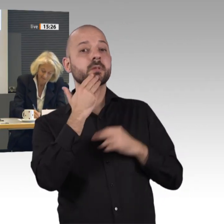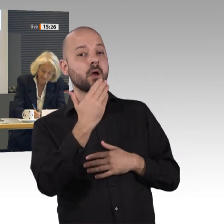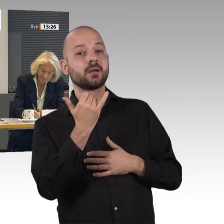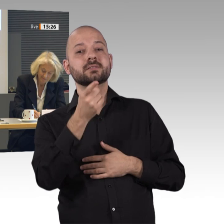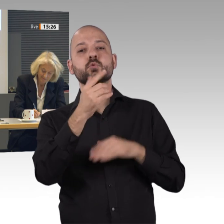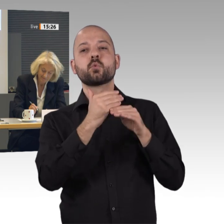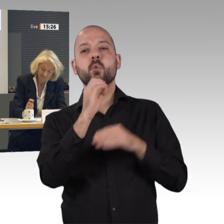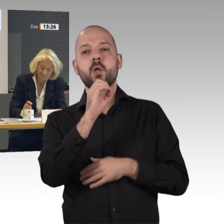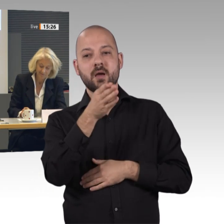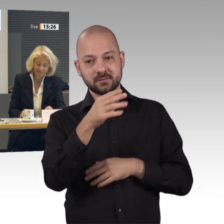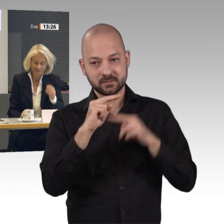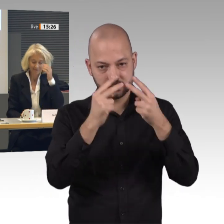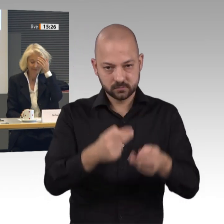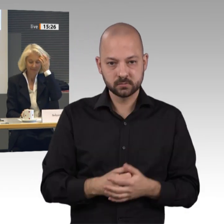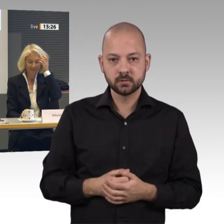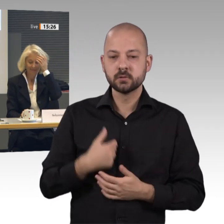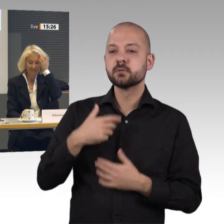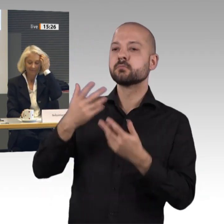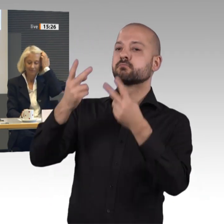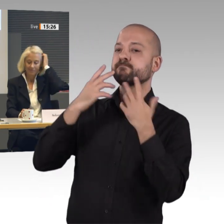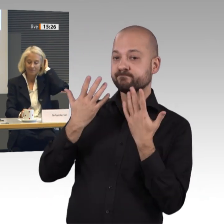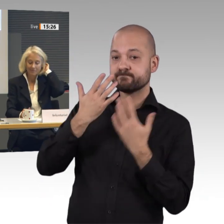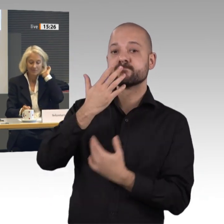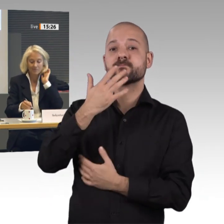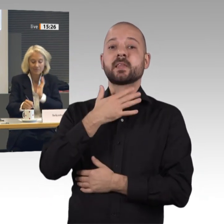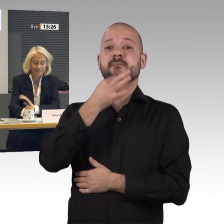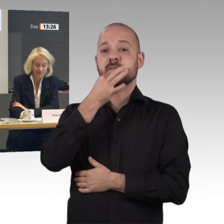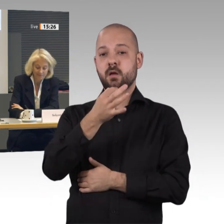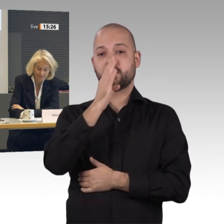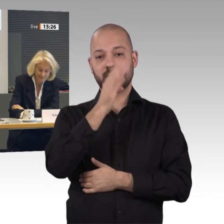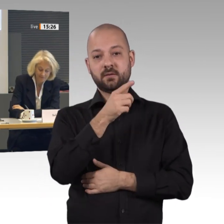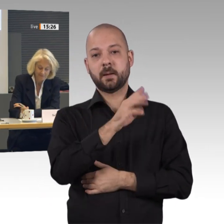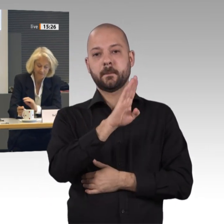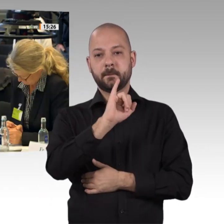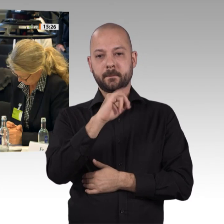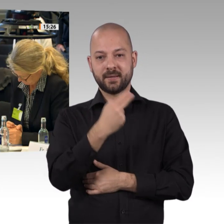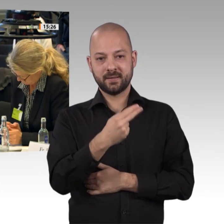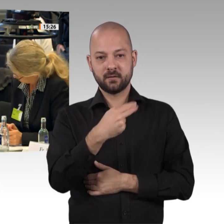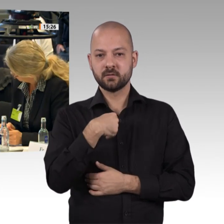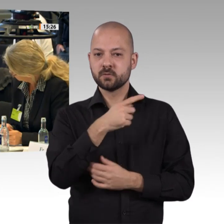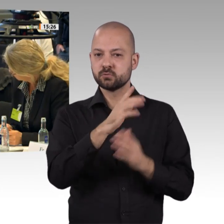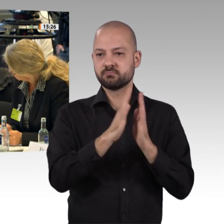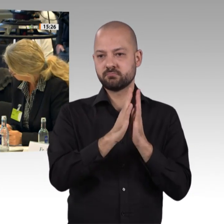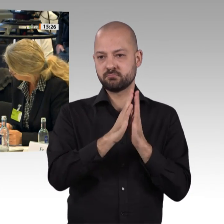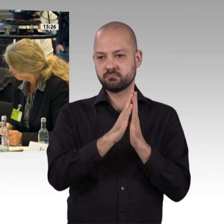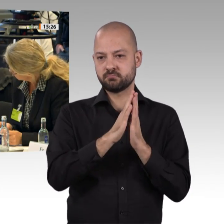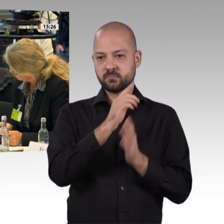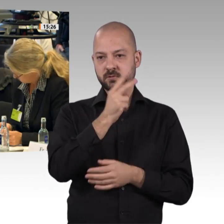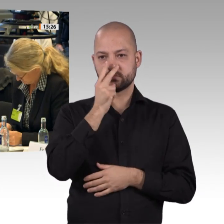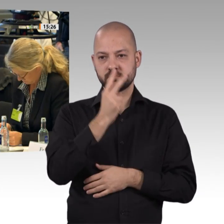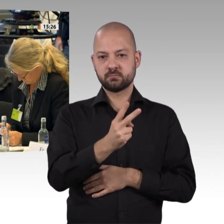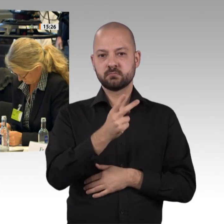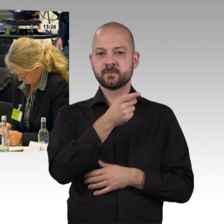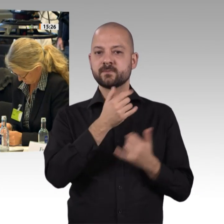Herr Vorsitzender, meine Damen und Herren, wir haben als BIH schon im BTHG-Prozess immer darauf hingewiesen, dass wir das Budget